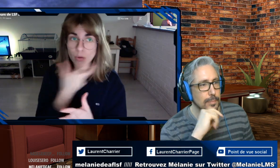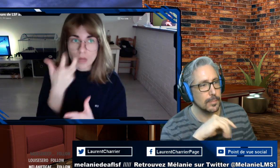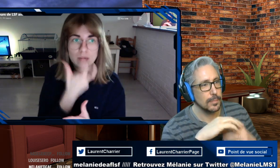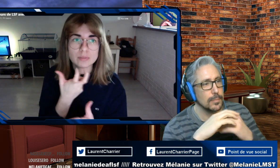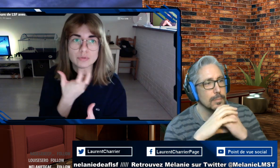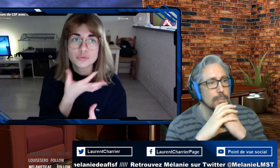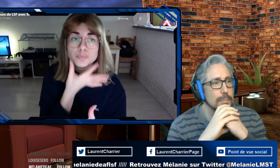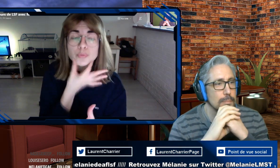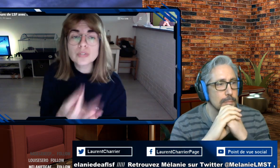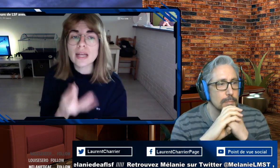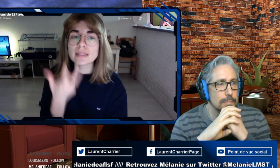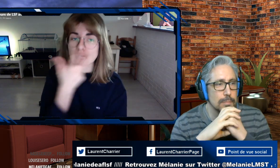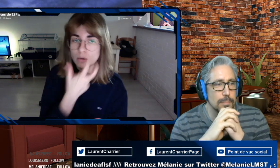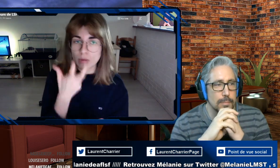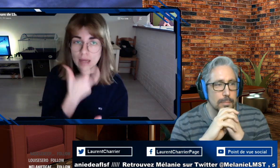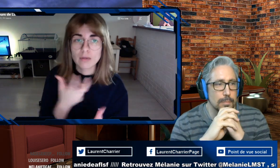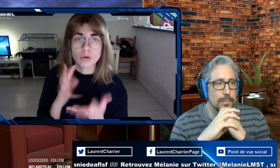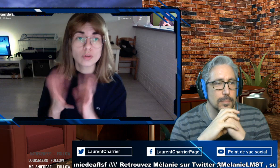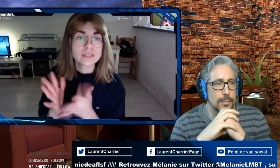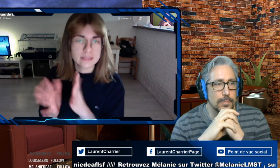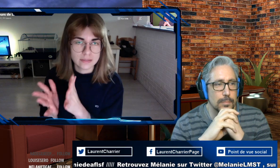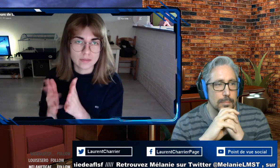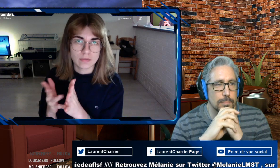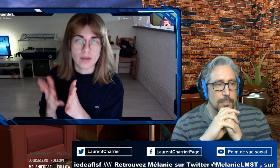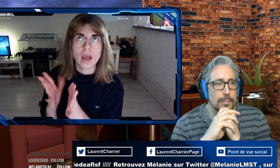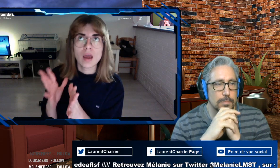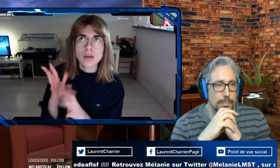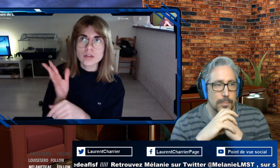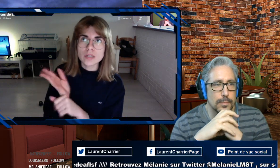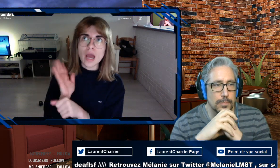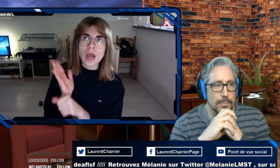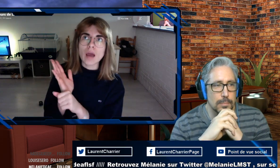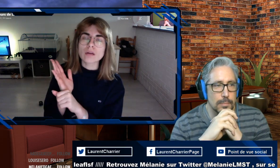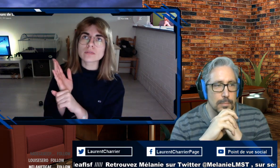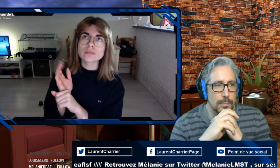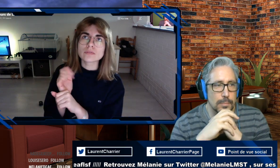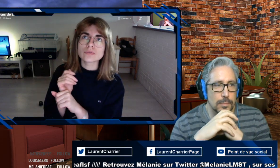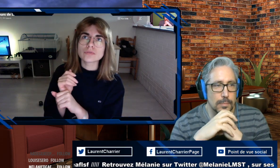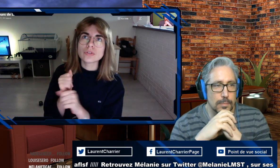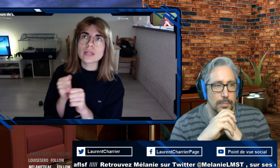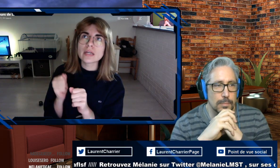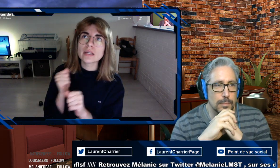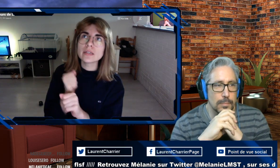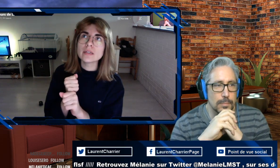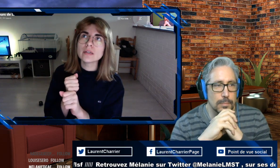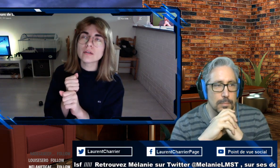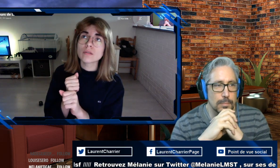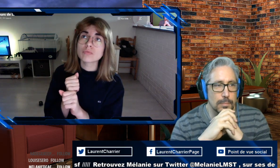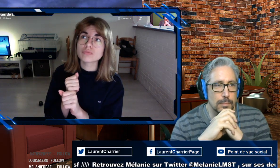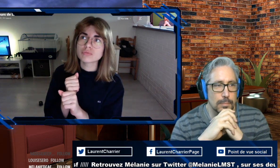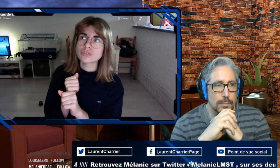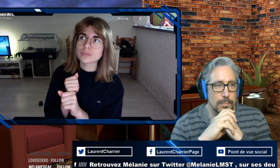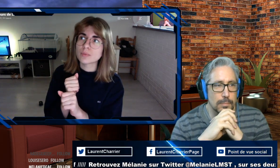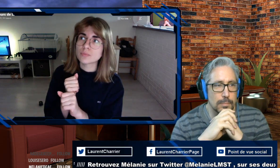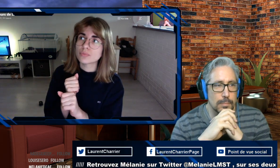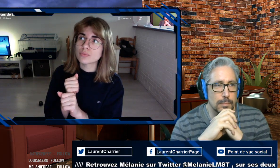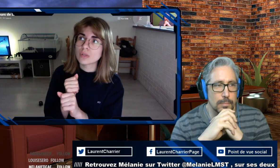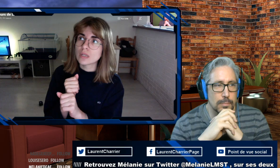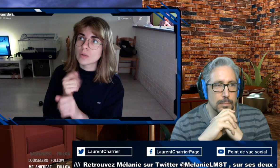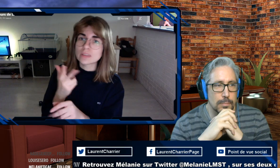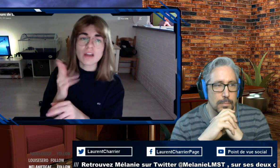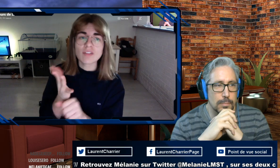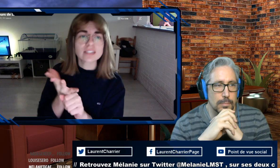m'exprime à l'oral parce que je suis plus à l'aise à l'oral qu'en langue des signes. Enfin, il y a. Je l'ai créée. C'est bon.